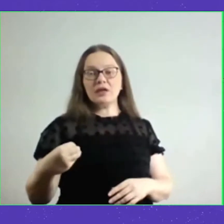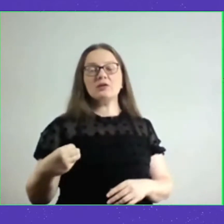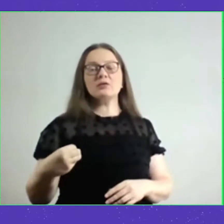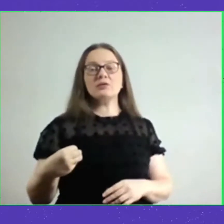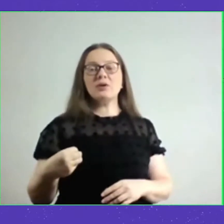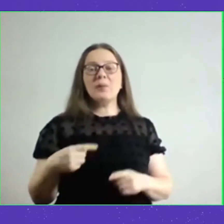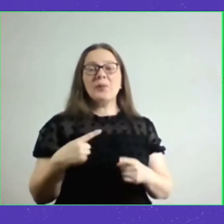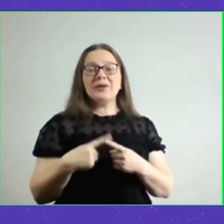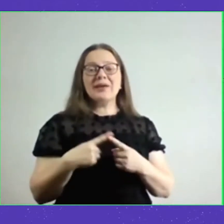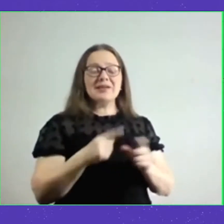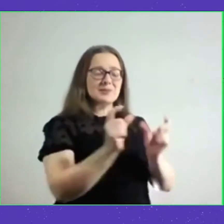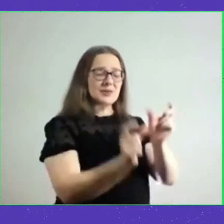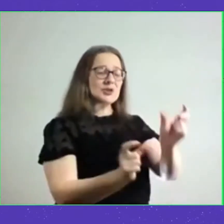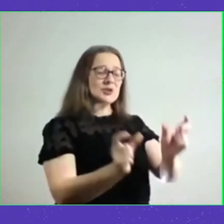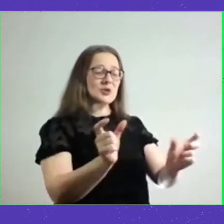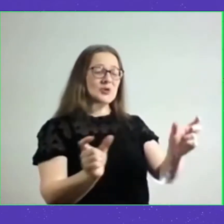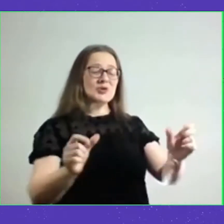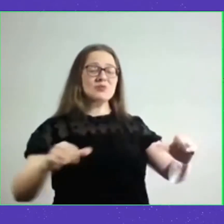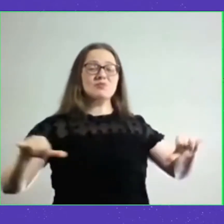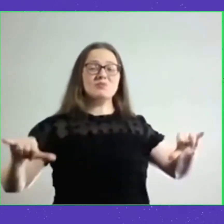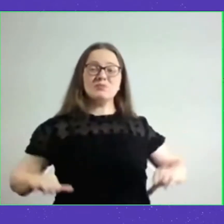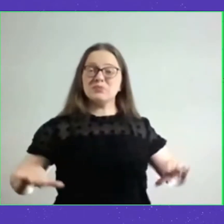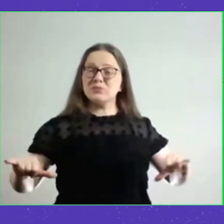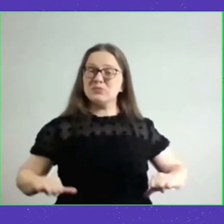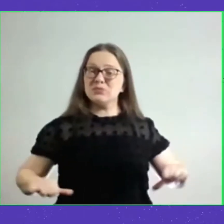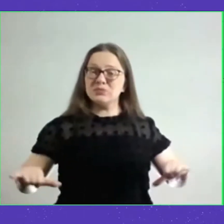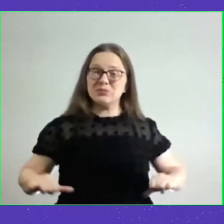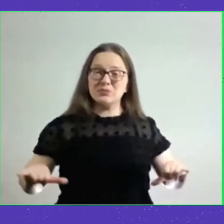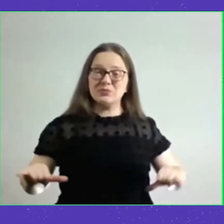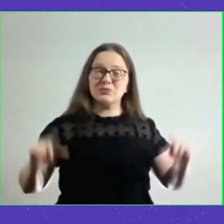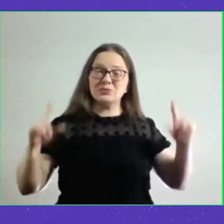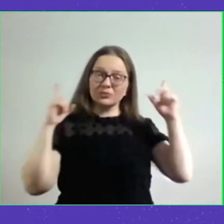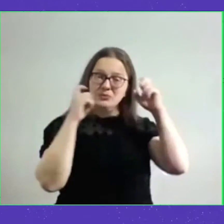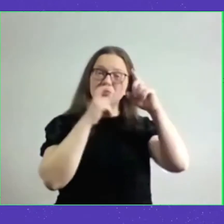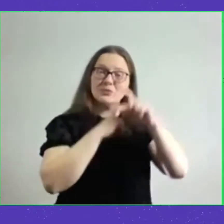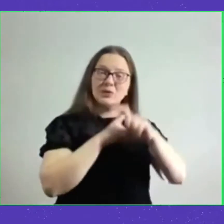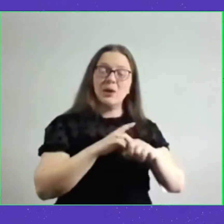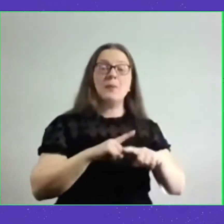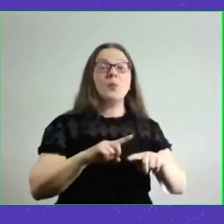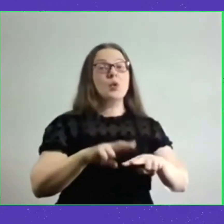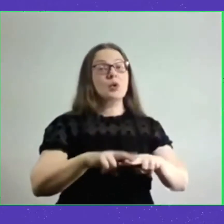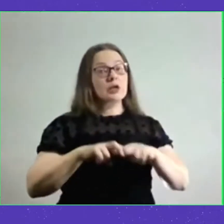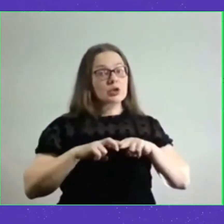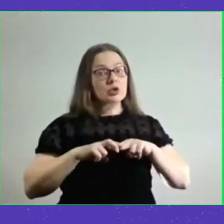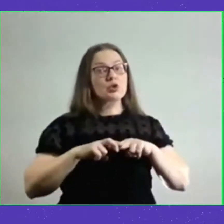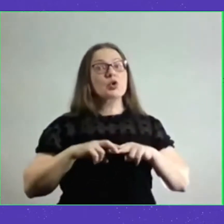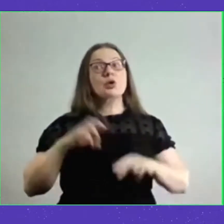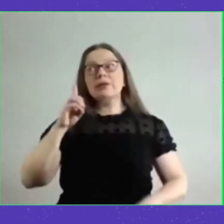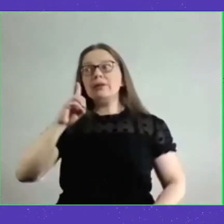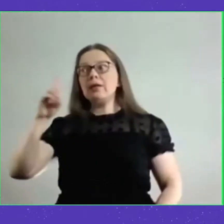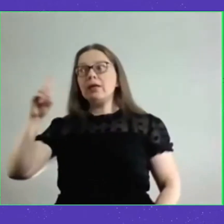carentes. E eu e você, o Senhor nos levantou, irmãos, para socorrer as pessoas.